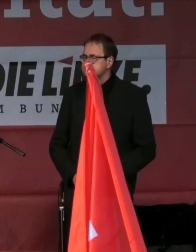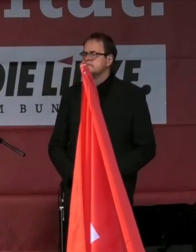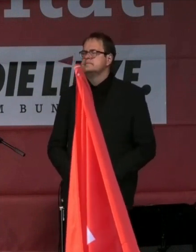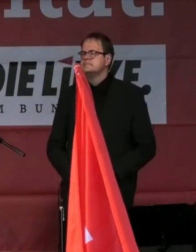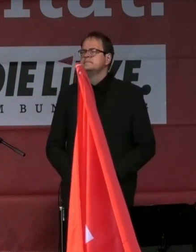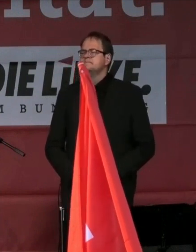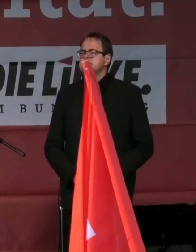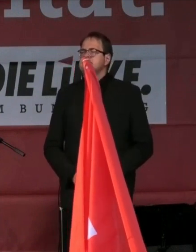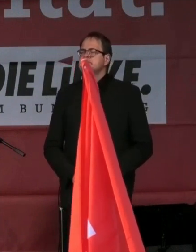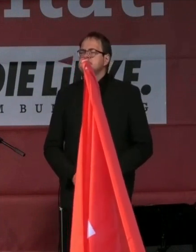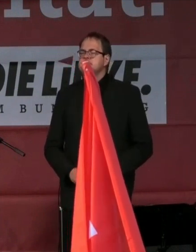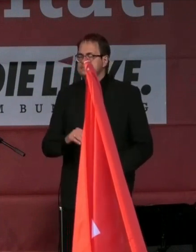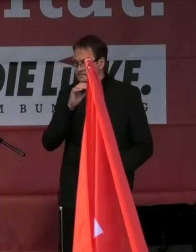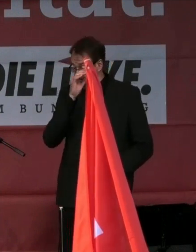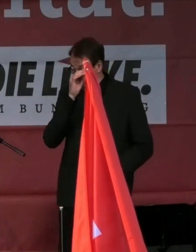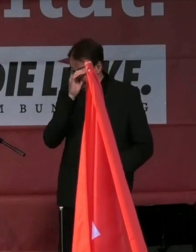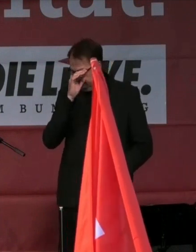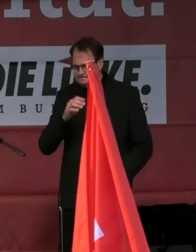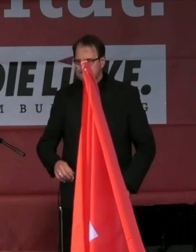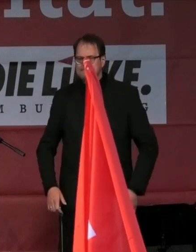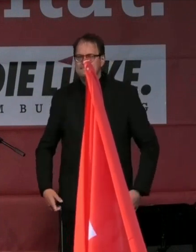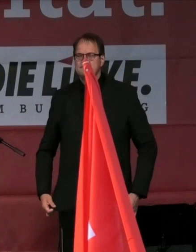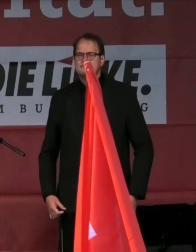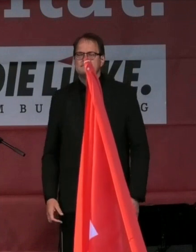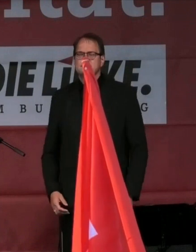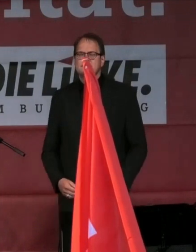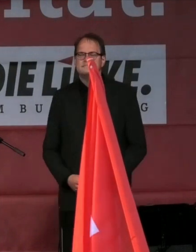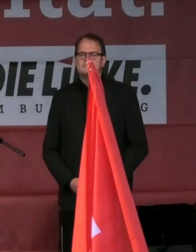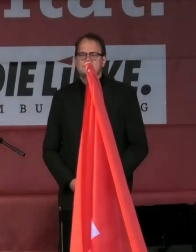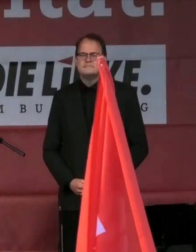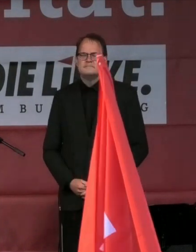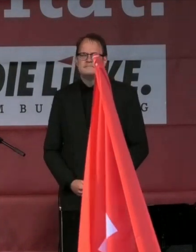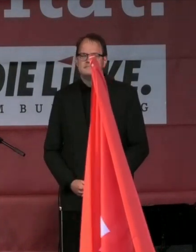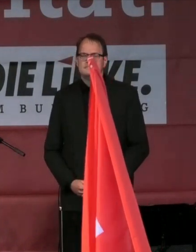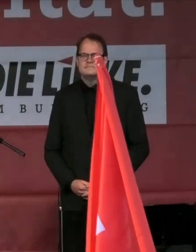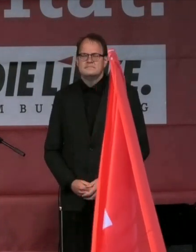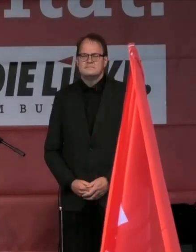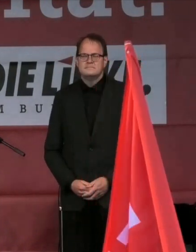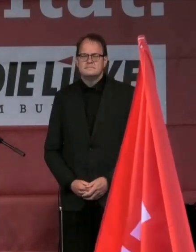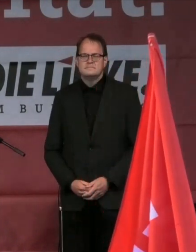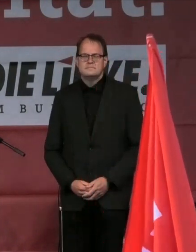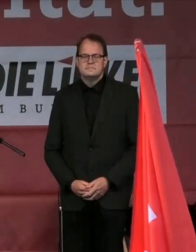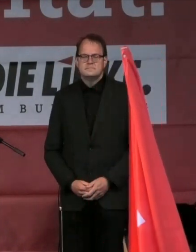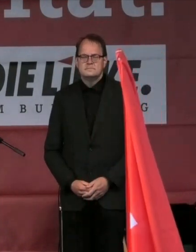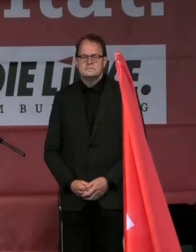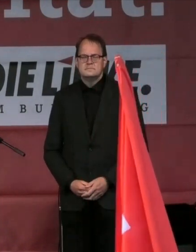bundestages ein tag danach werden sage und schreibe 27